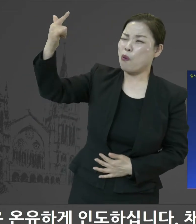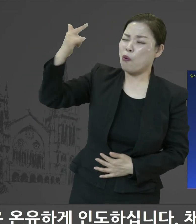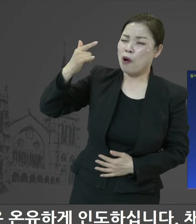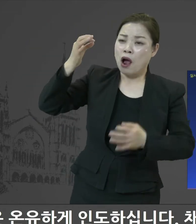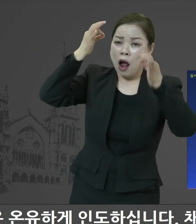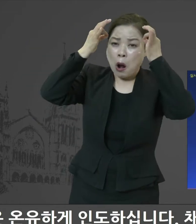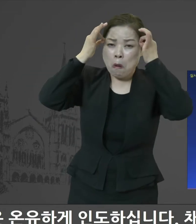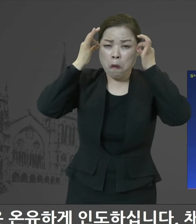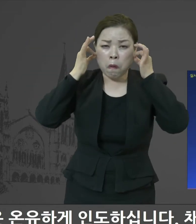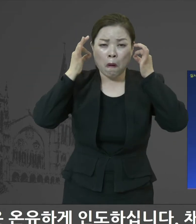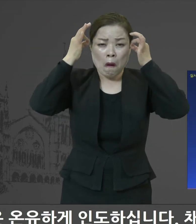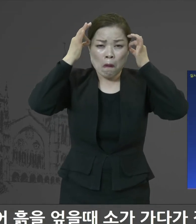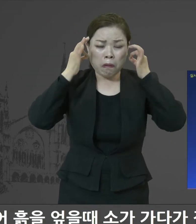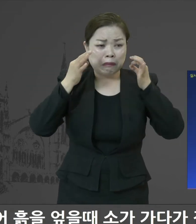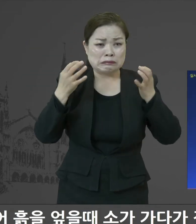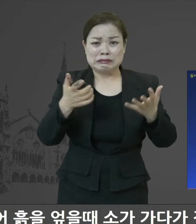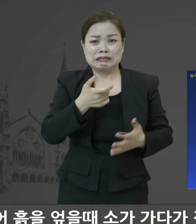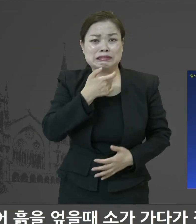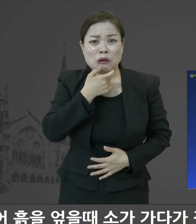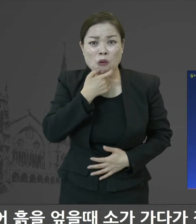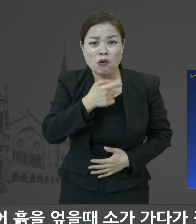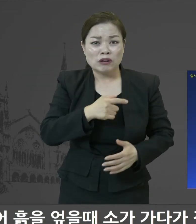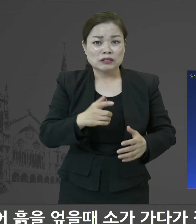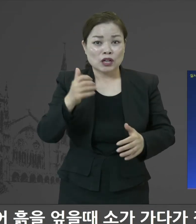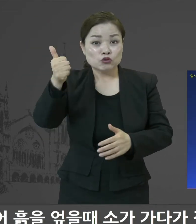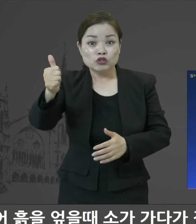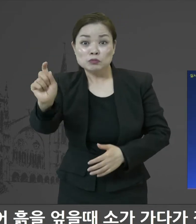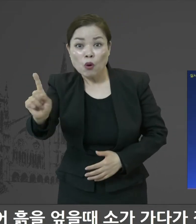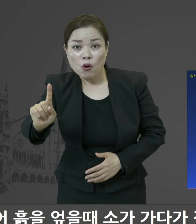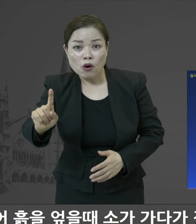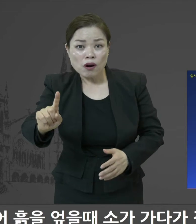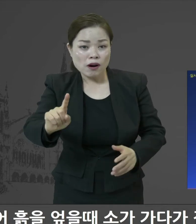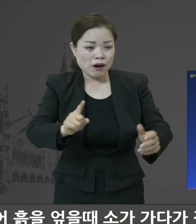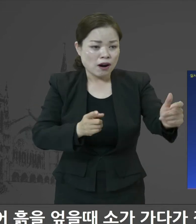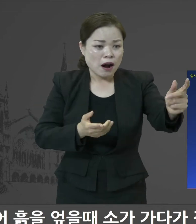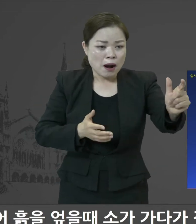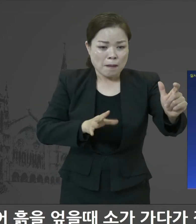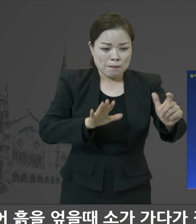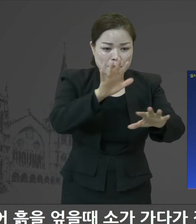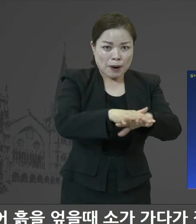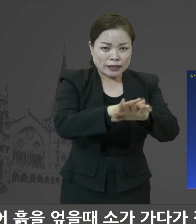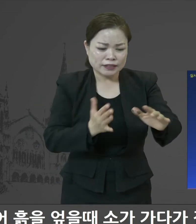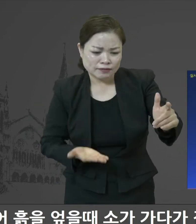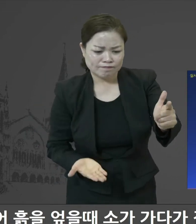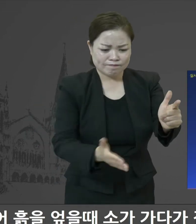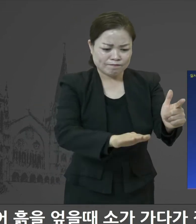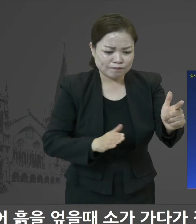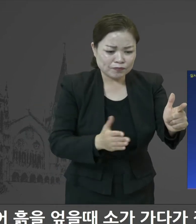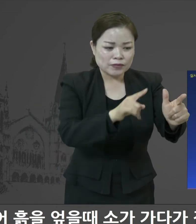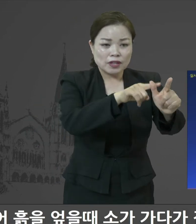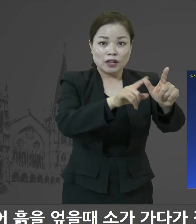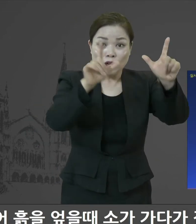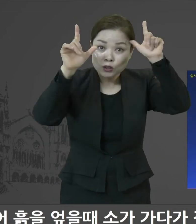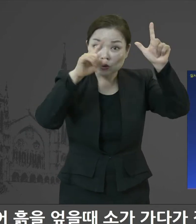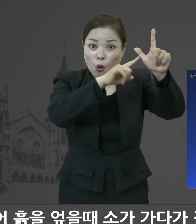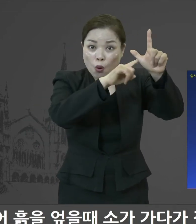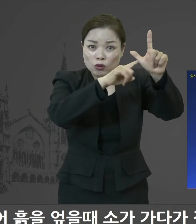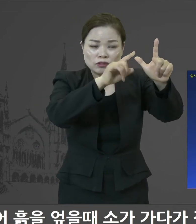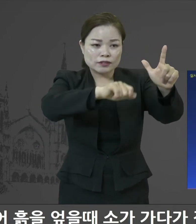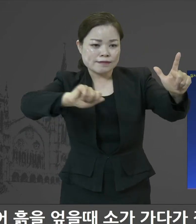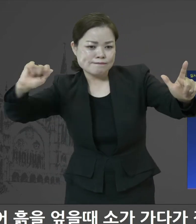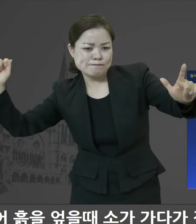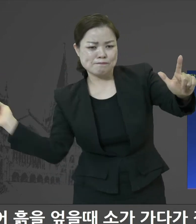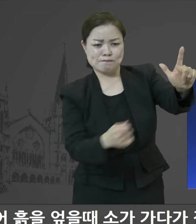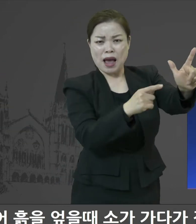땀을 뻘뻘 흘리며 일하기 싫거든요. 그런데 그때 주인은 어떻게 합니까? 밭을 갈아야 하니까 손에 들고 있는 소줄을 가차없이